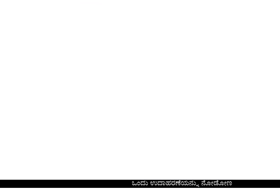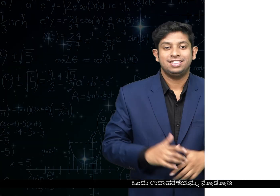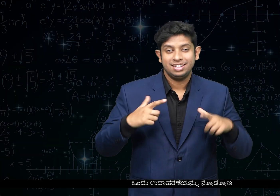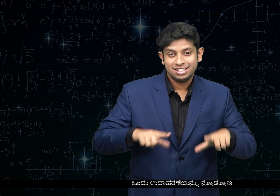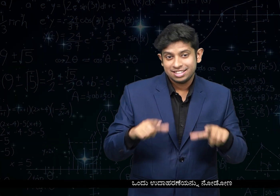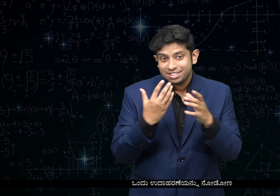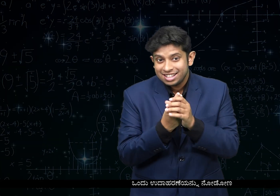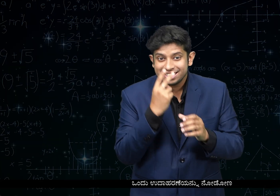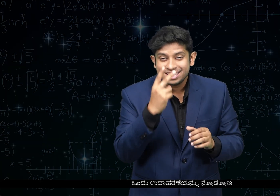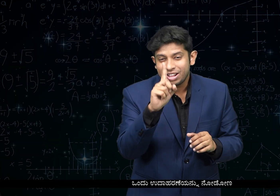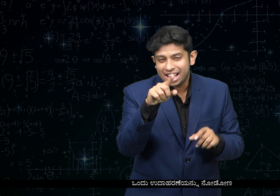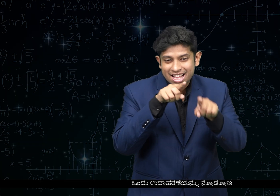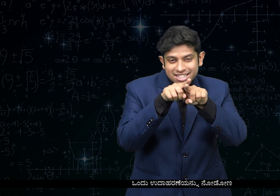ಒಂದು ಉದಾಹರಣೆಯನ್ನು ನೋಡೋಣ.